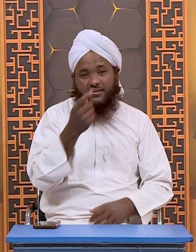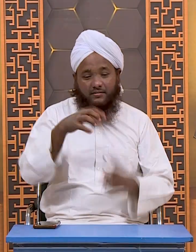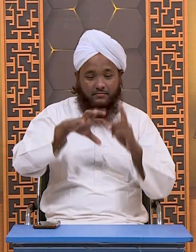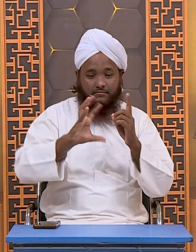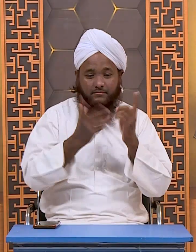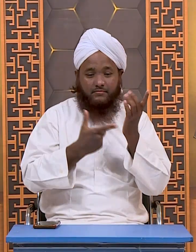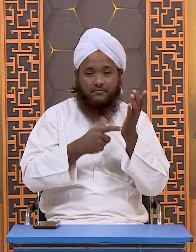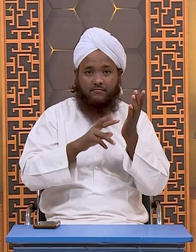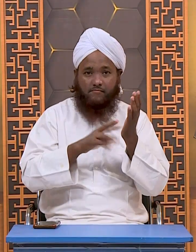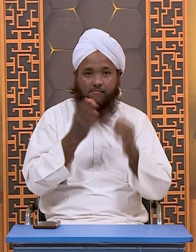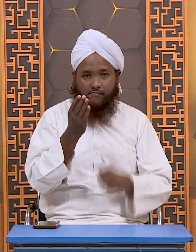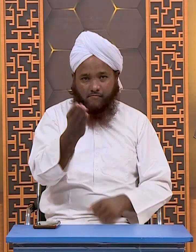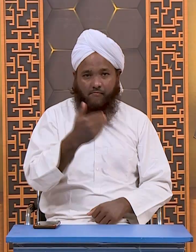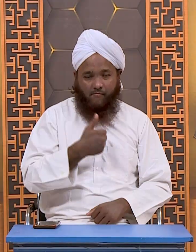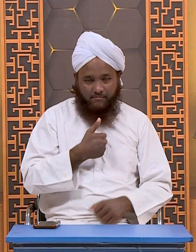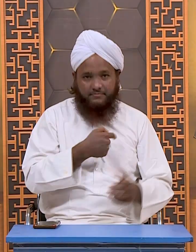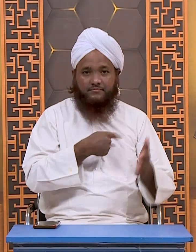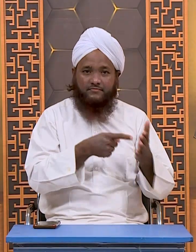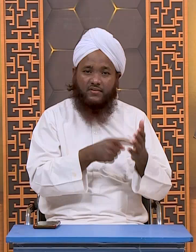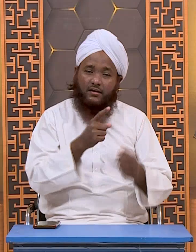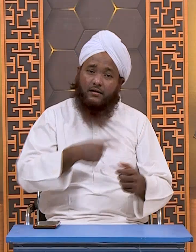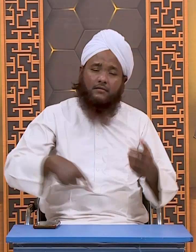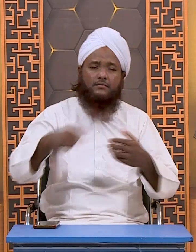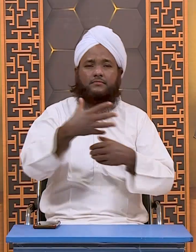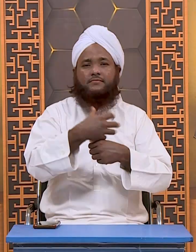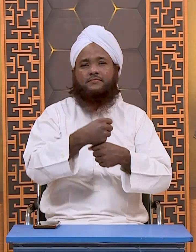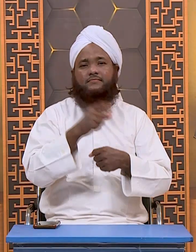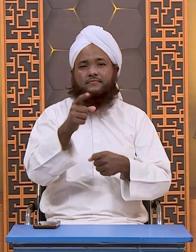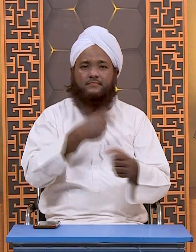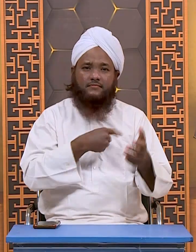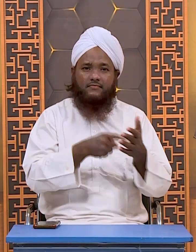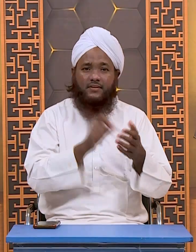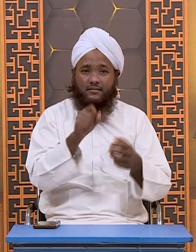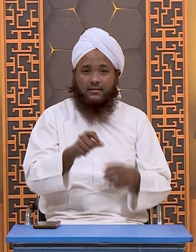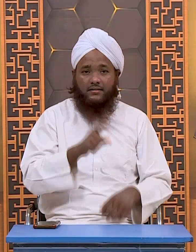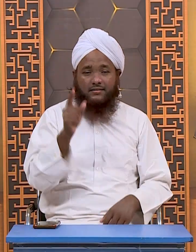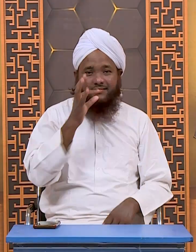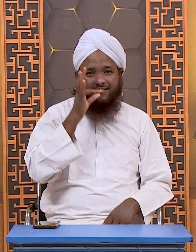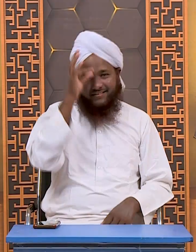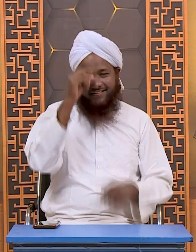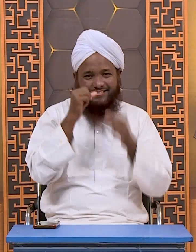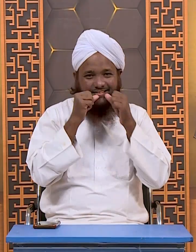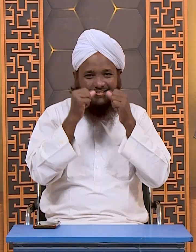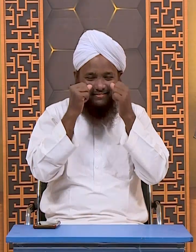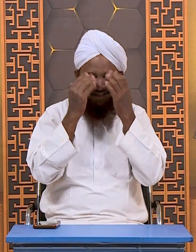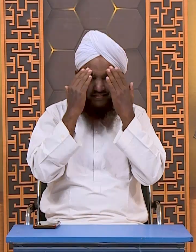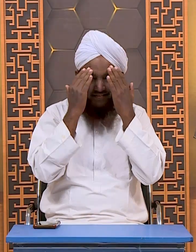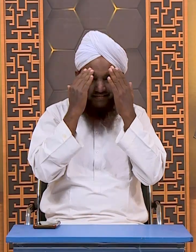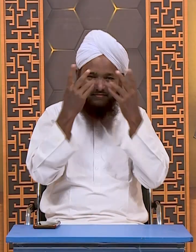नाज़रीन आप भी नियत करें, मैं भी नियत करूं, हम मिलकर ज़्यादा से ज़्यादा प्यारे आका सल्लल्लाहु अलैहि वसल्लम की मुबारक ज़ात पर दुरूद